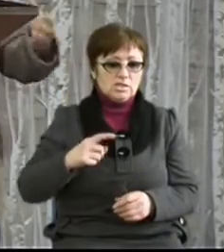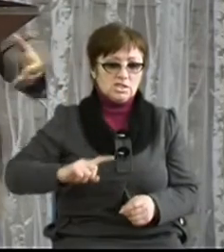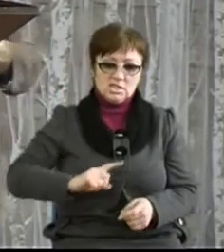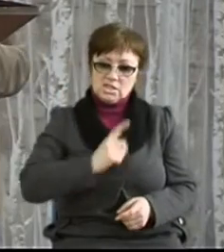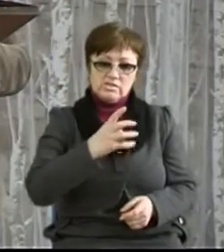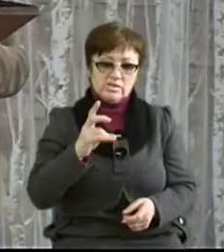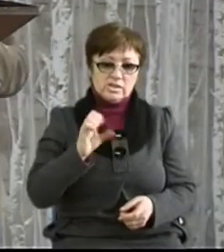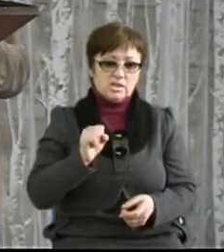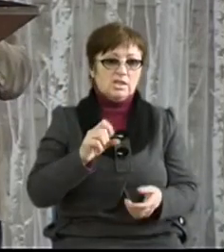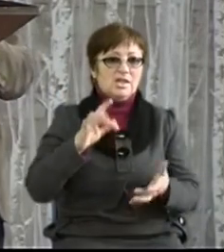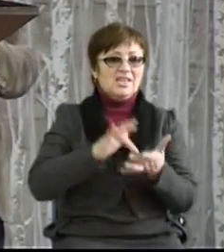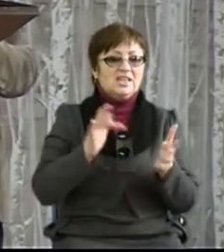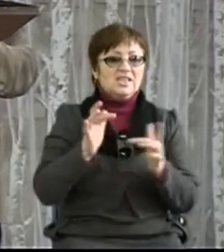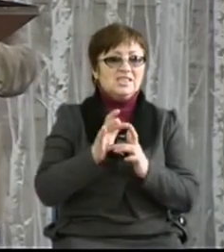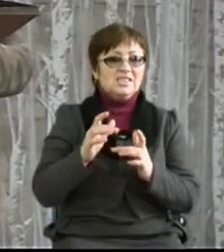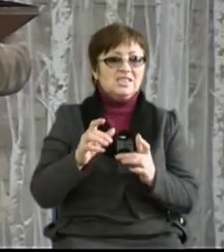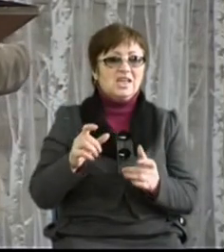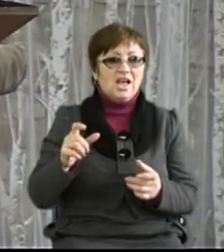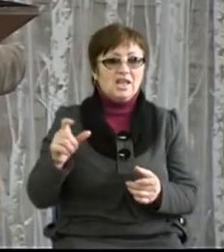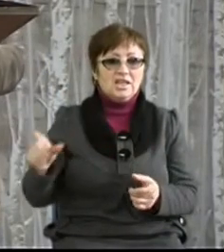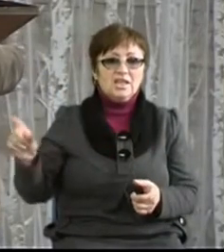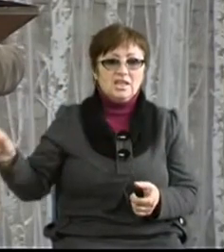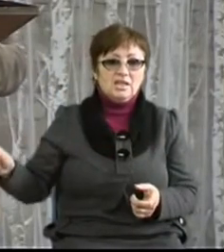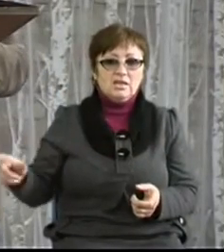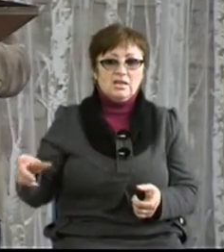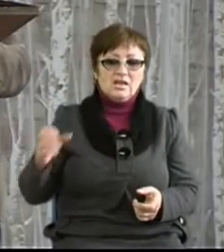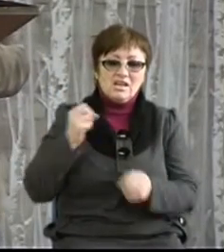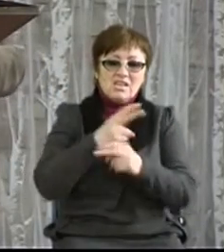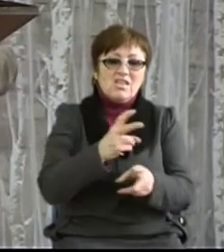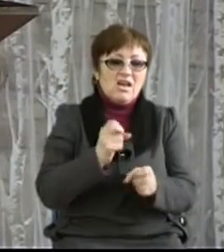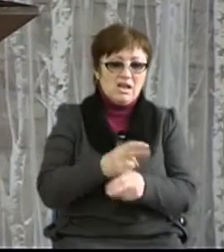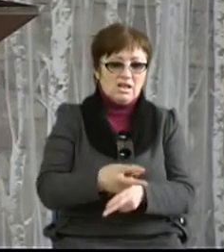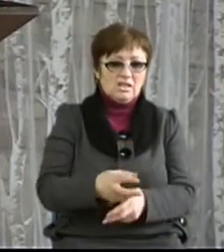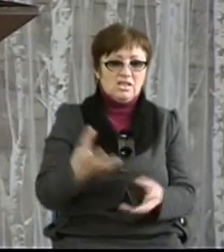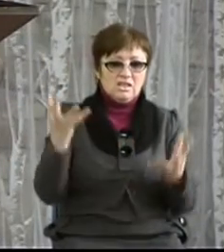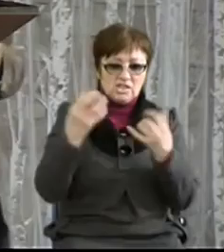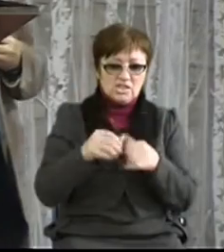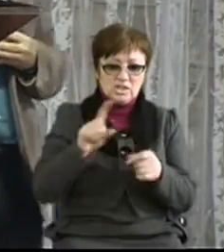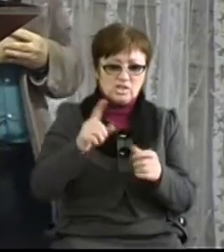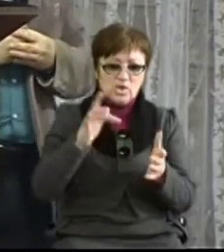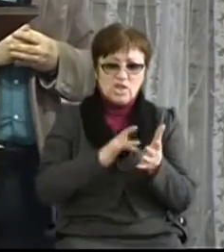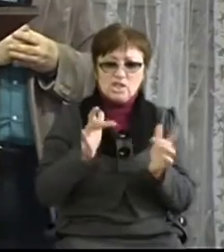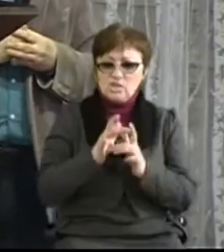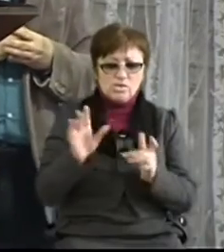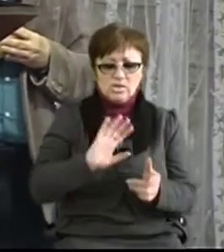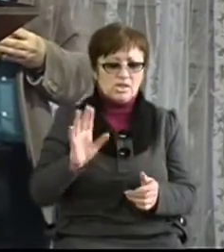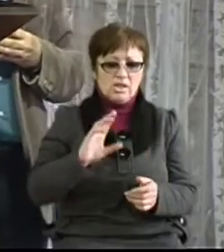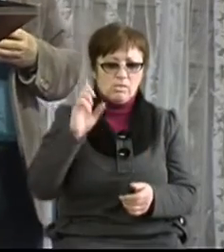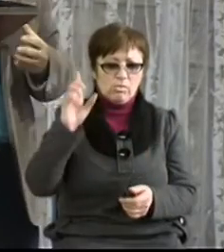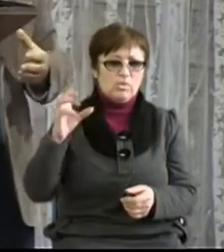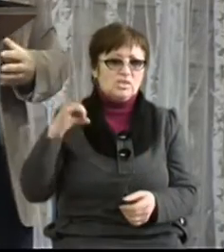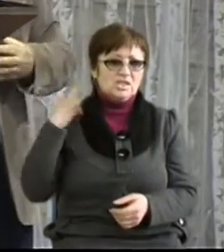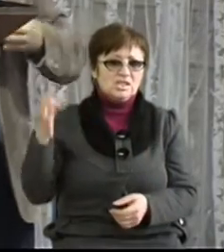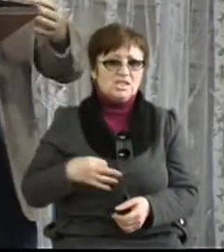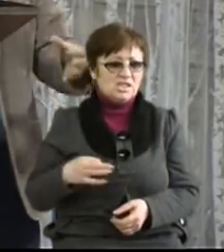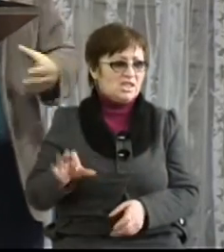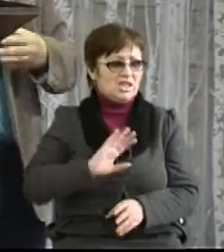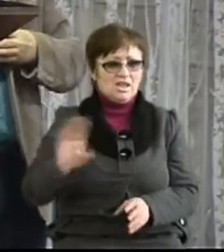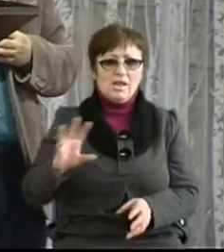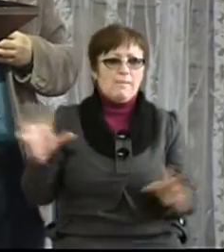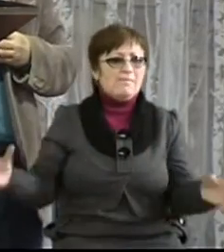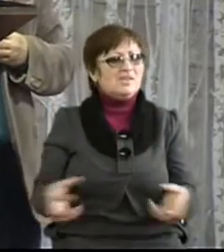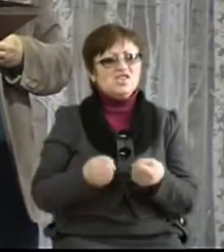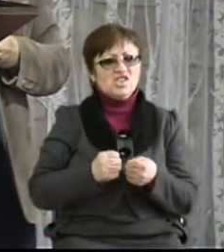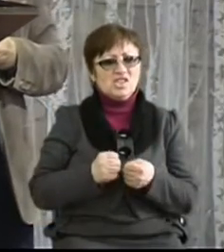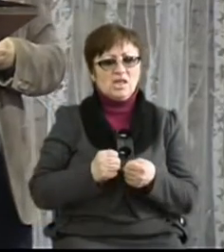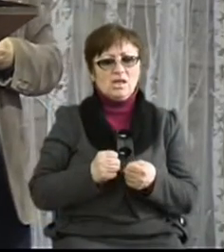гневался на христиан, когда он гнал христиан, когда он считал, что Иисус Христос — это не есть Божий Сын, что Он не есть